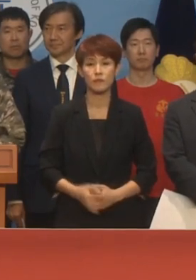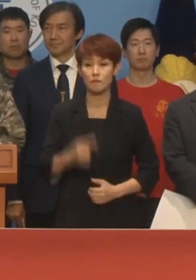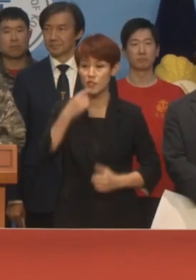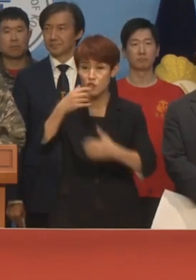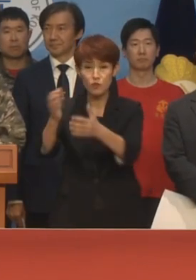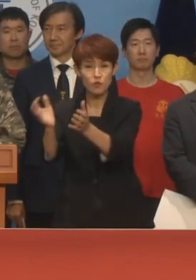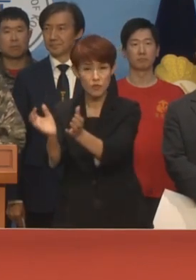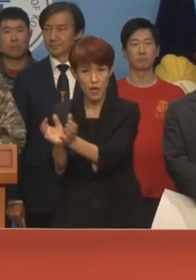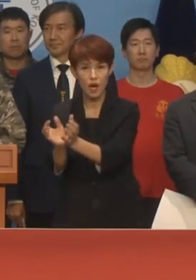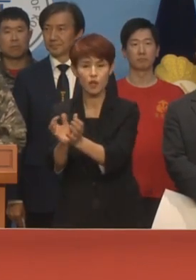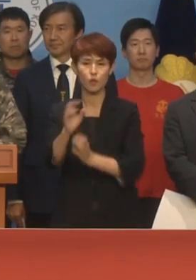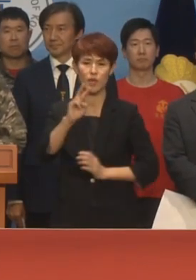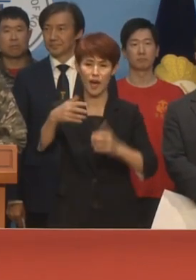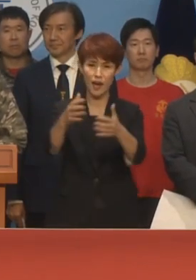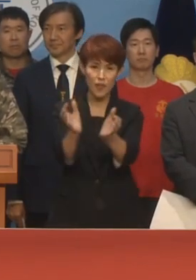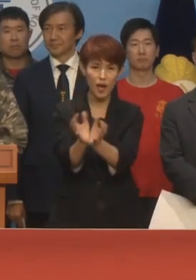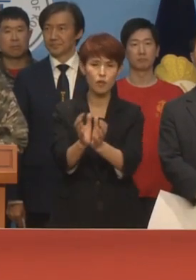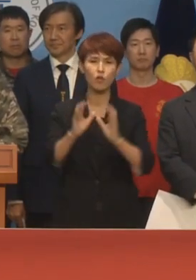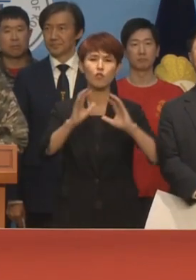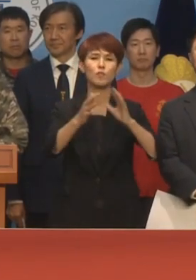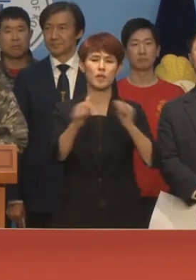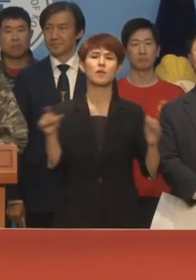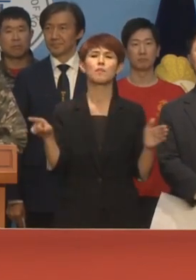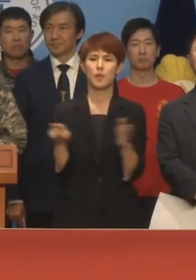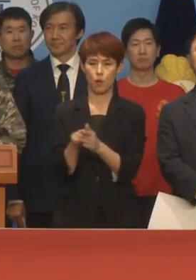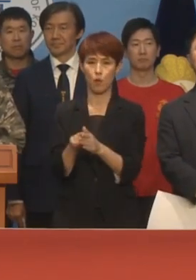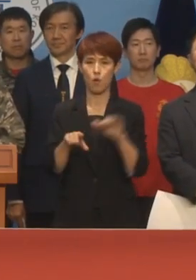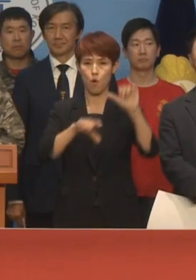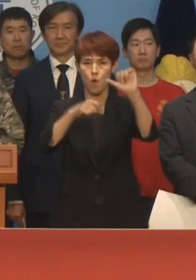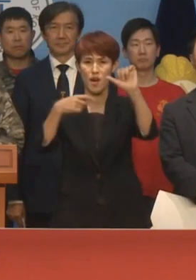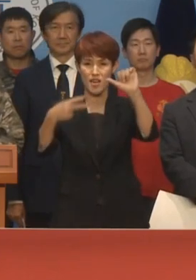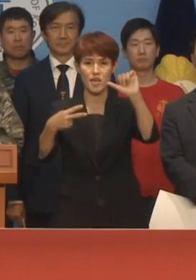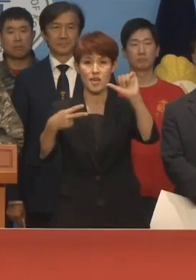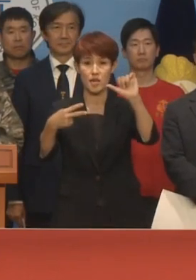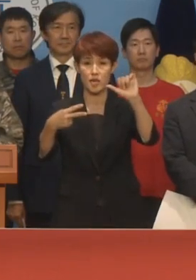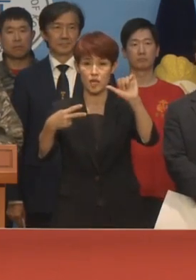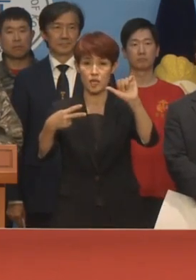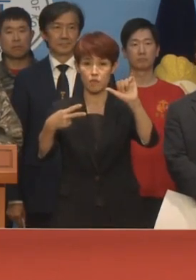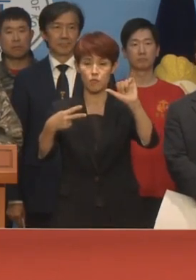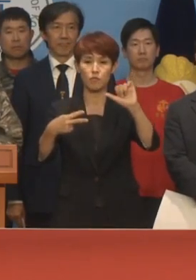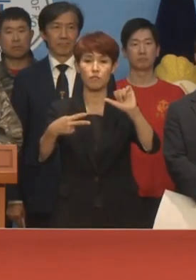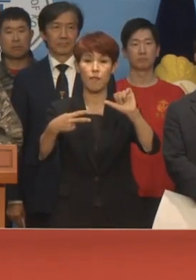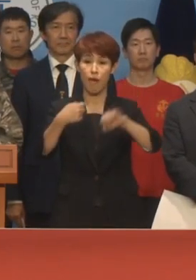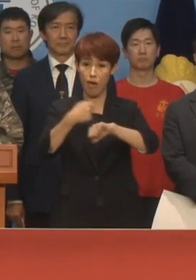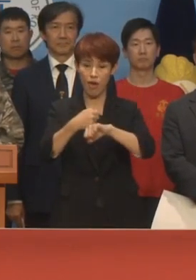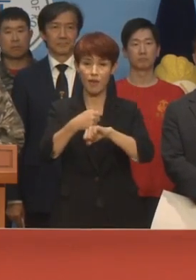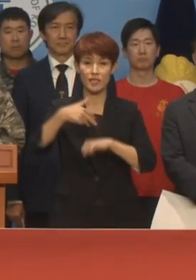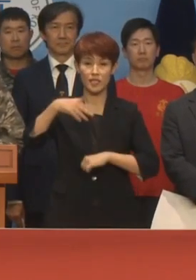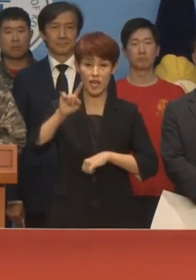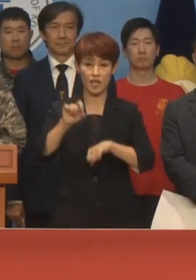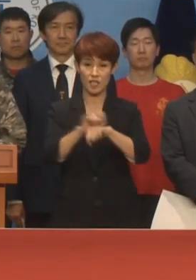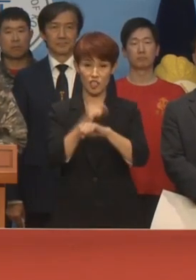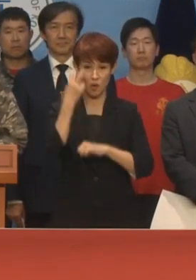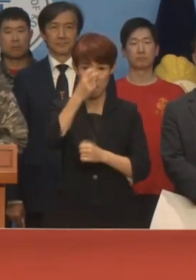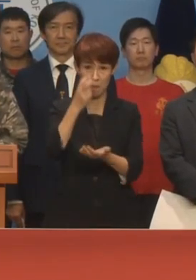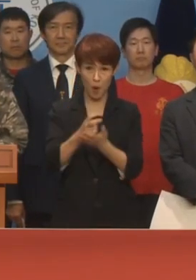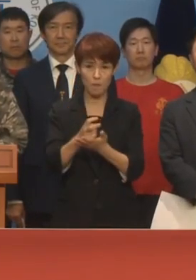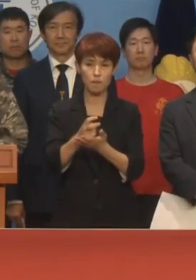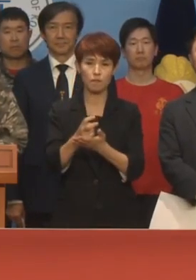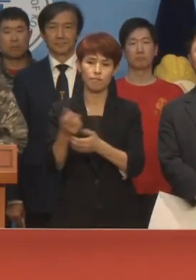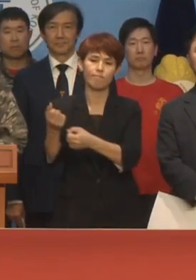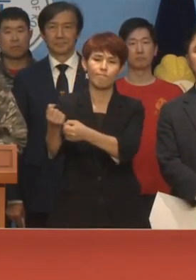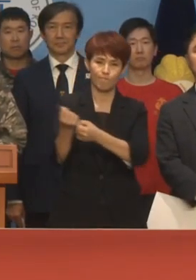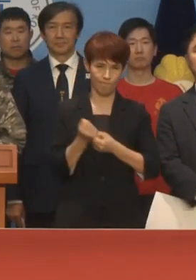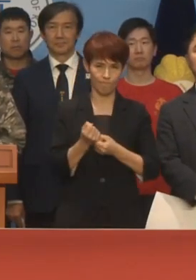민주당을 비롯한 야당은 국민을 믿고 5월 2일 처리하기로 한 최상병 특검법을 일주일